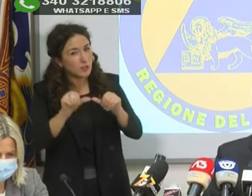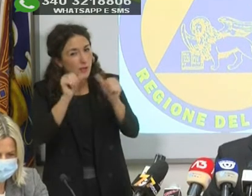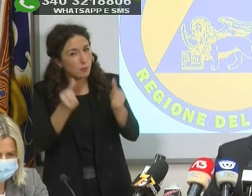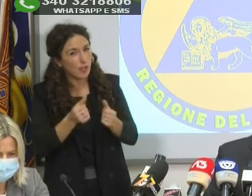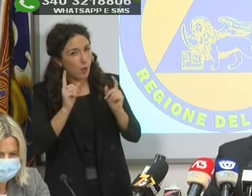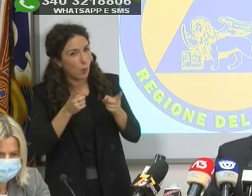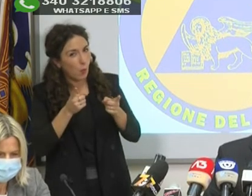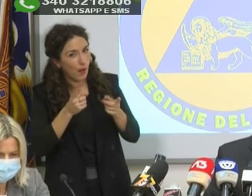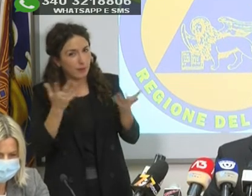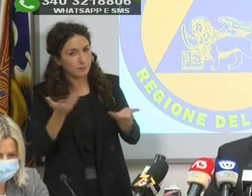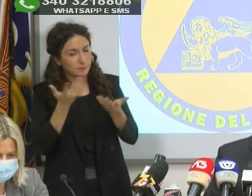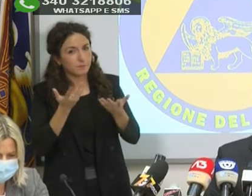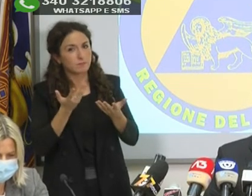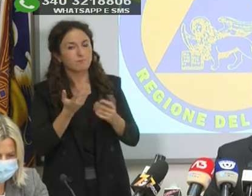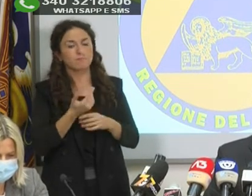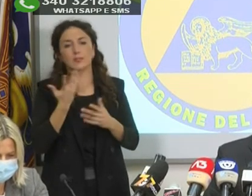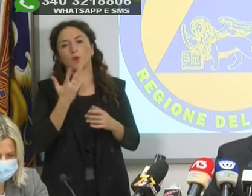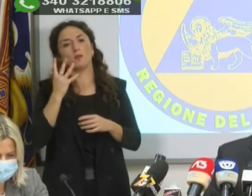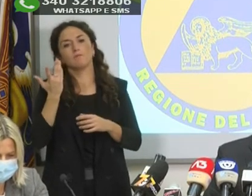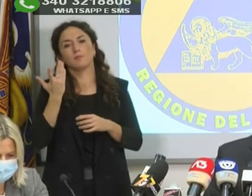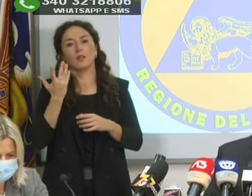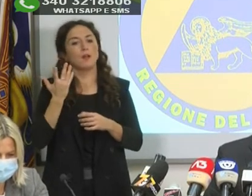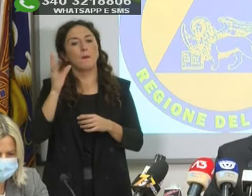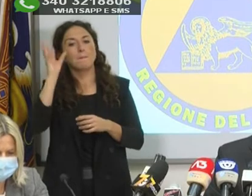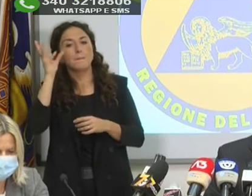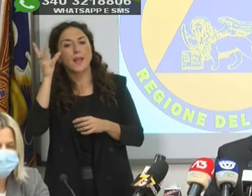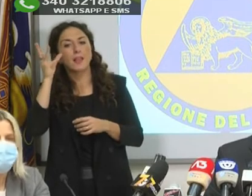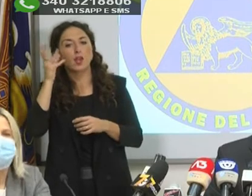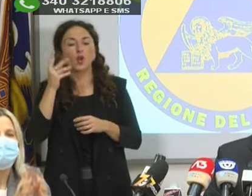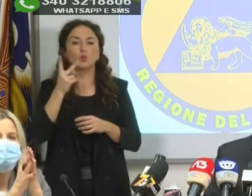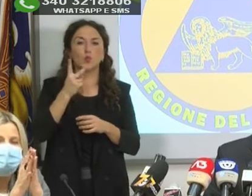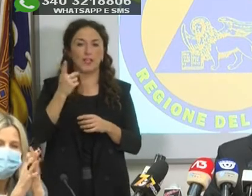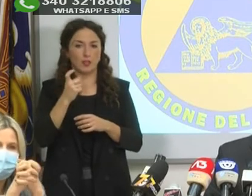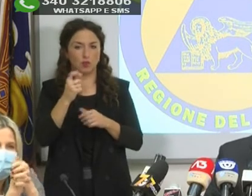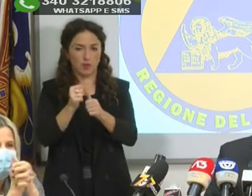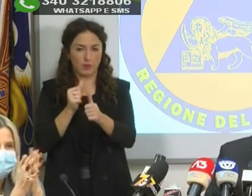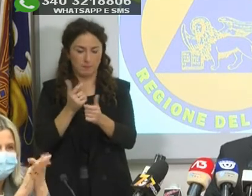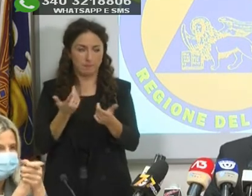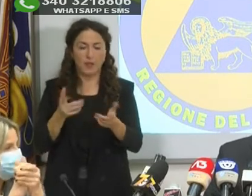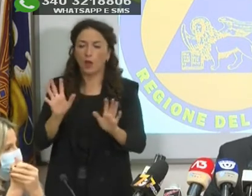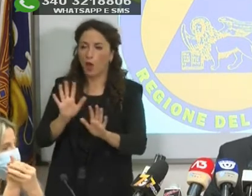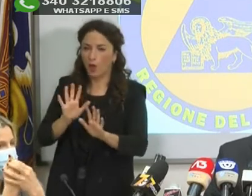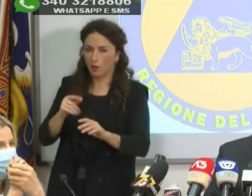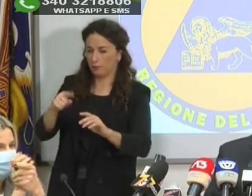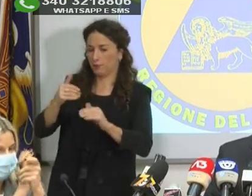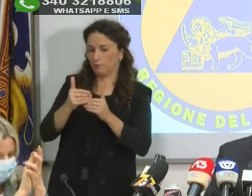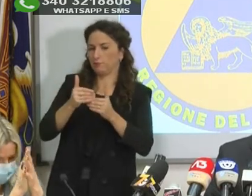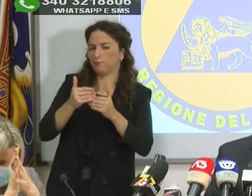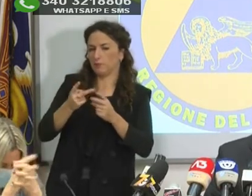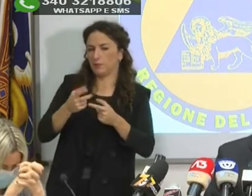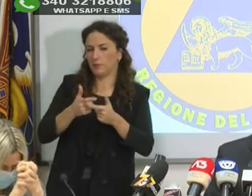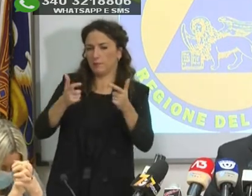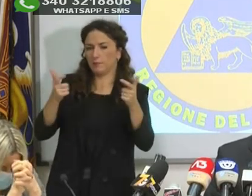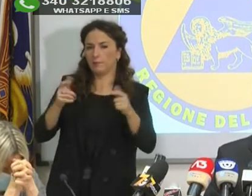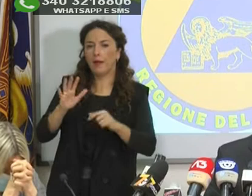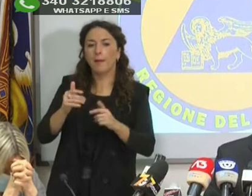è? Perché tipo il margine delle previsioni è 2-3 giorni, quello del modello qual è? No, noi andiamo ben più in là, però ovviamente